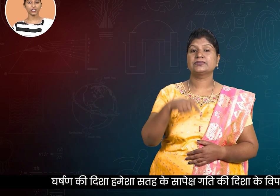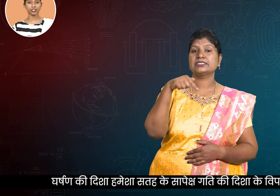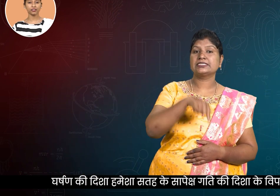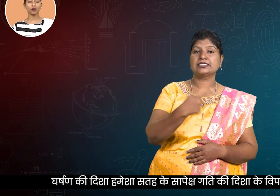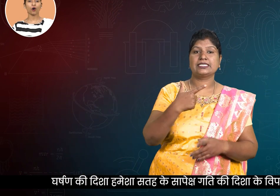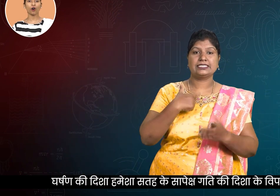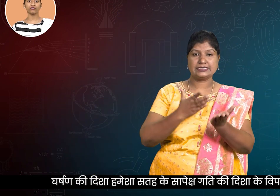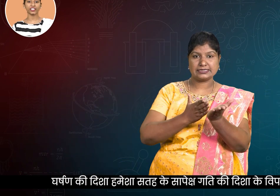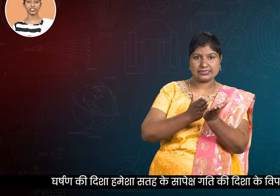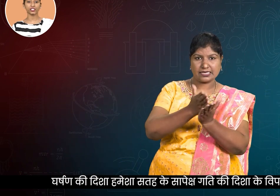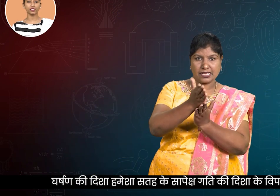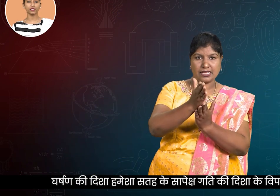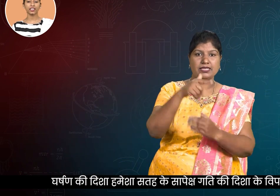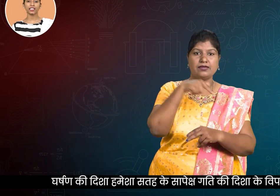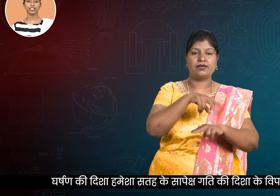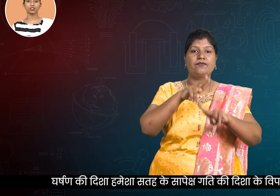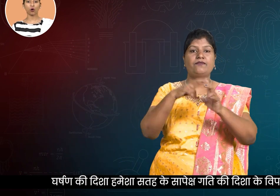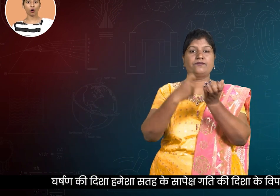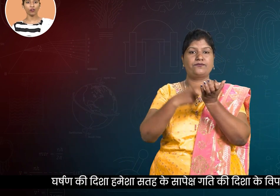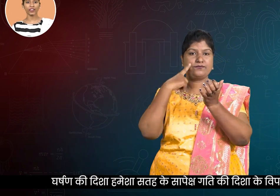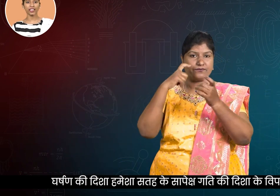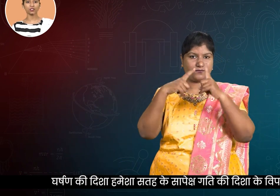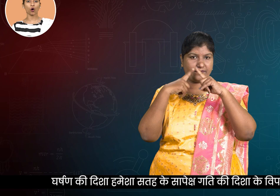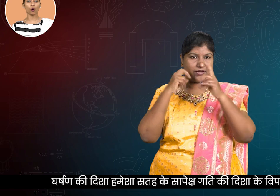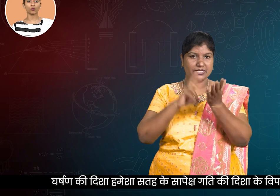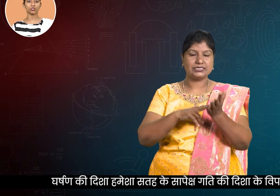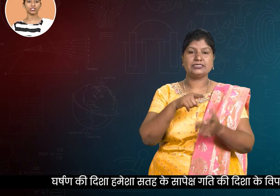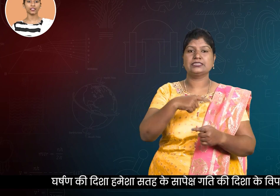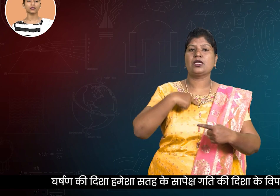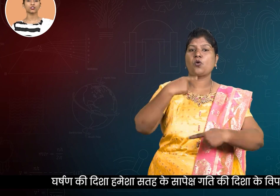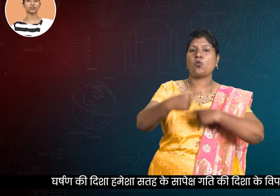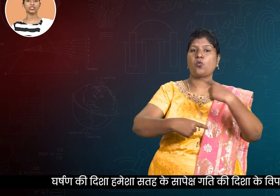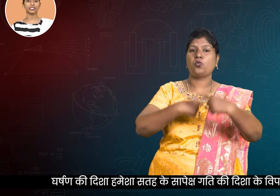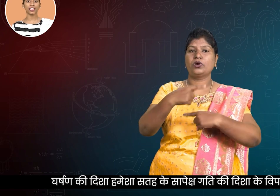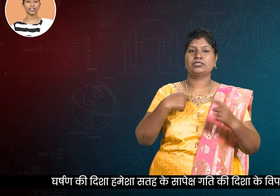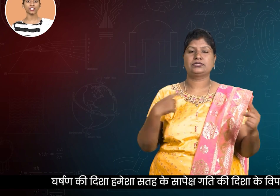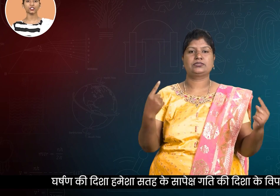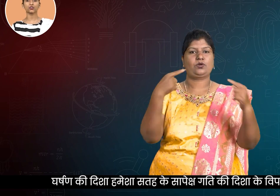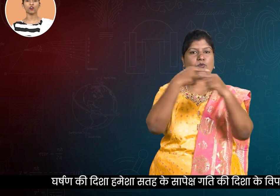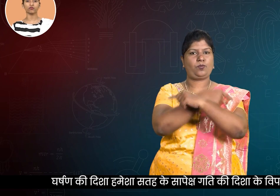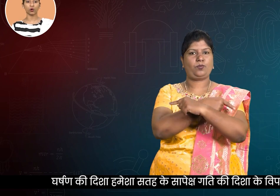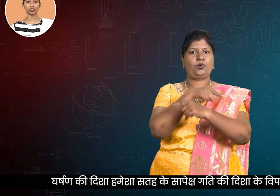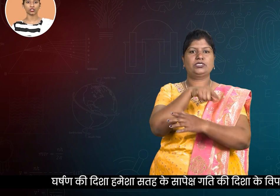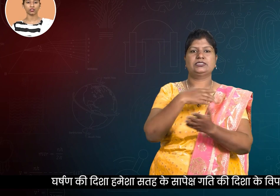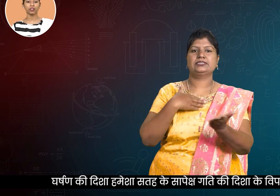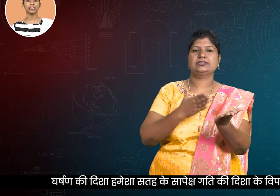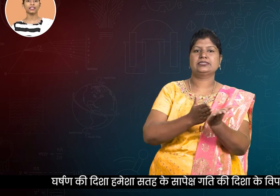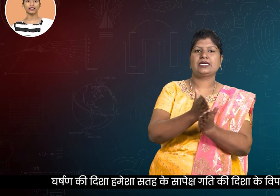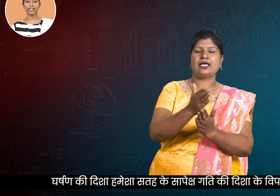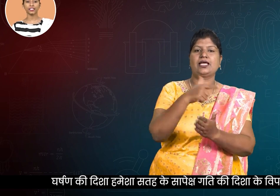घर्षण की दिशा हमेशा सतह के सापेक्ष गति के दिशा के विपरीत होती है।